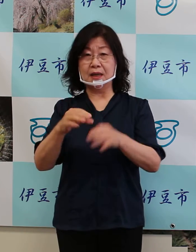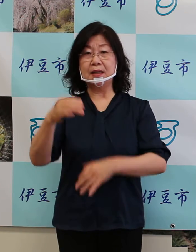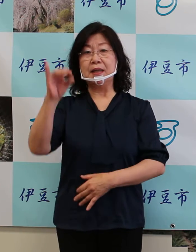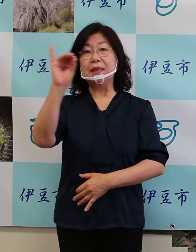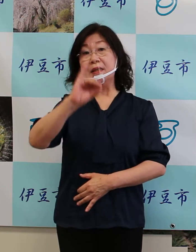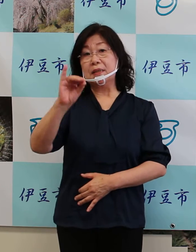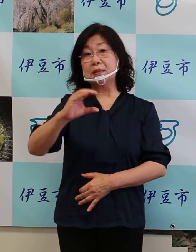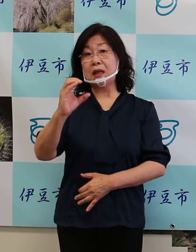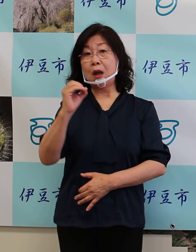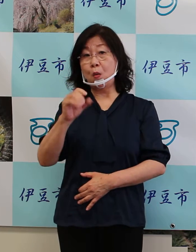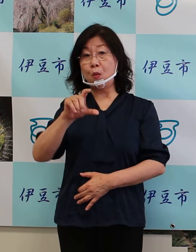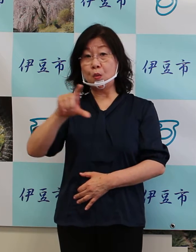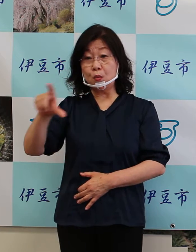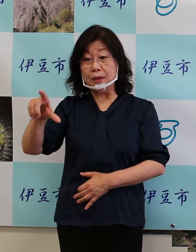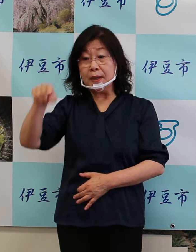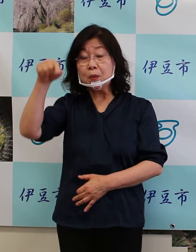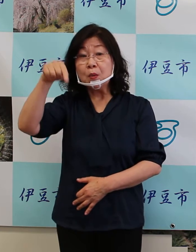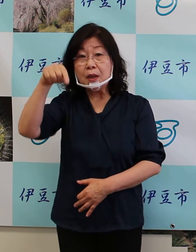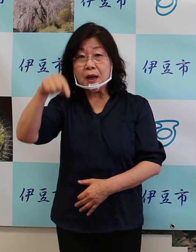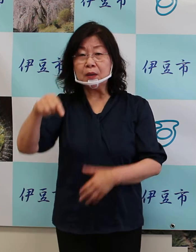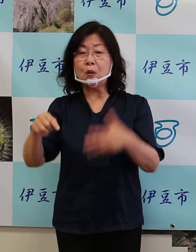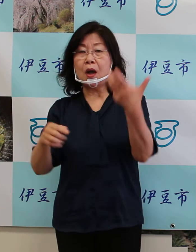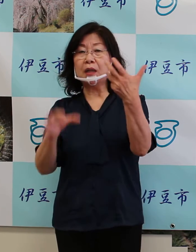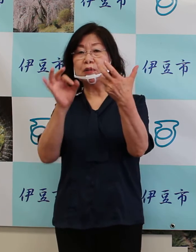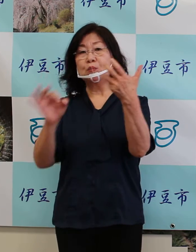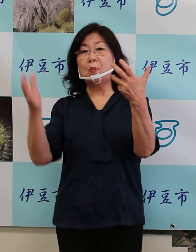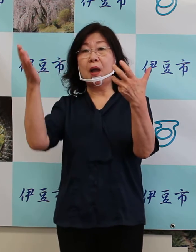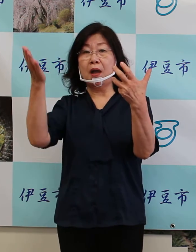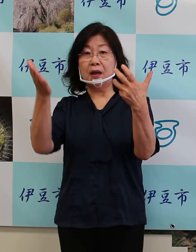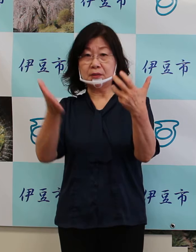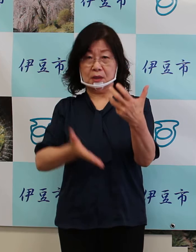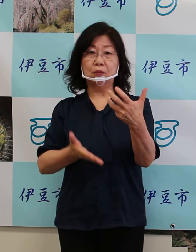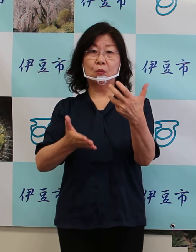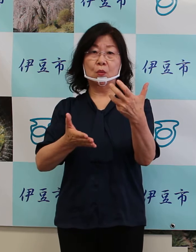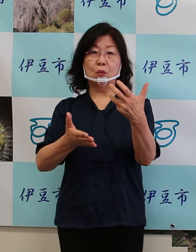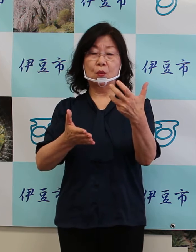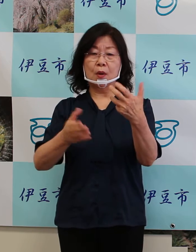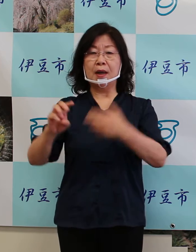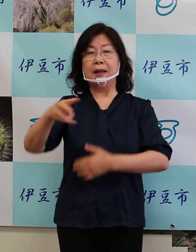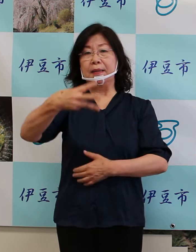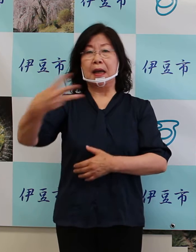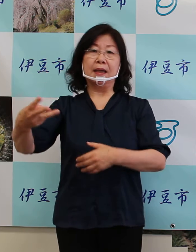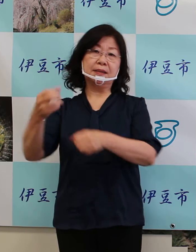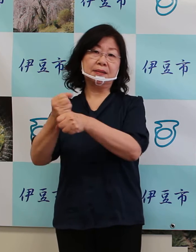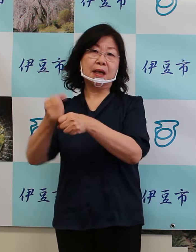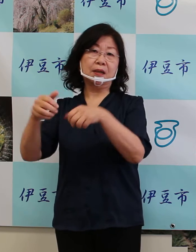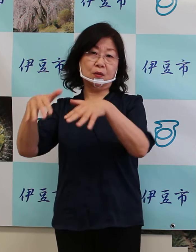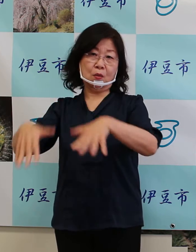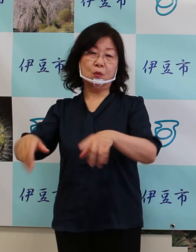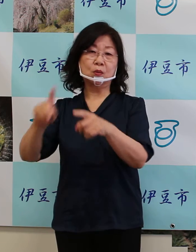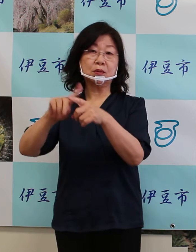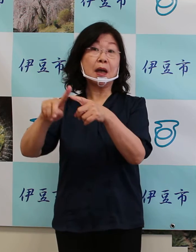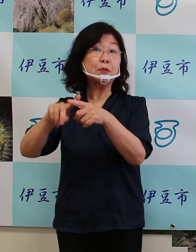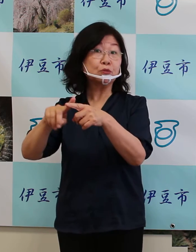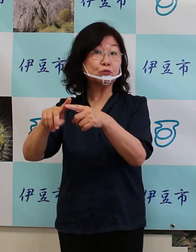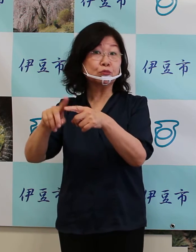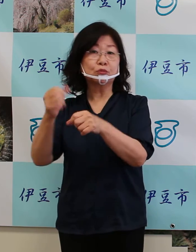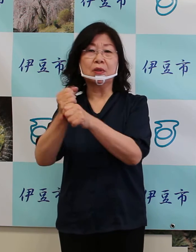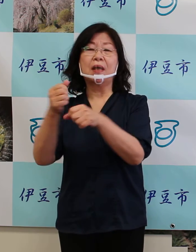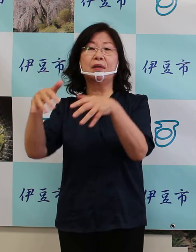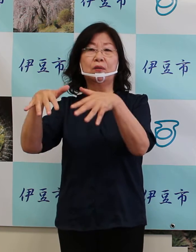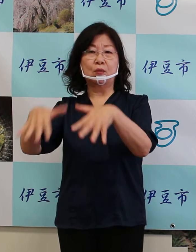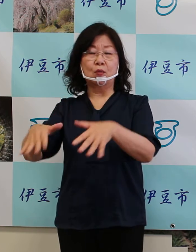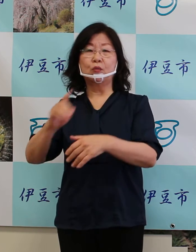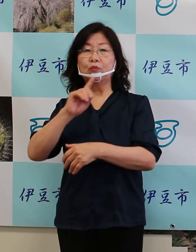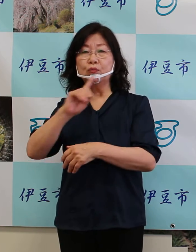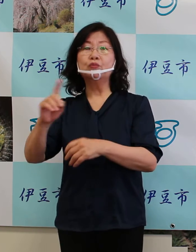円のうち、その8割は三次産業、サービス産業といわれる